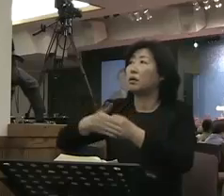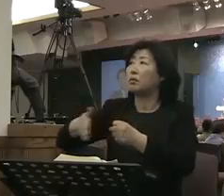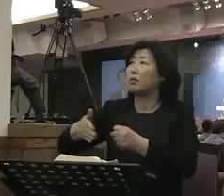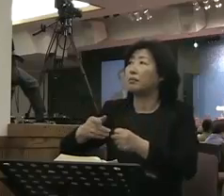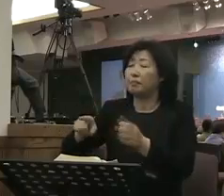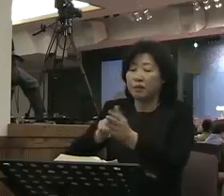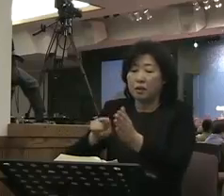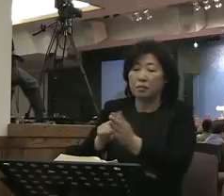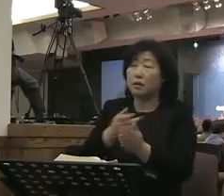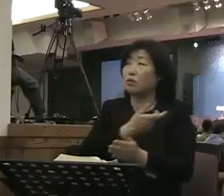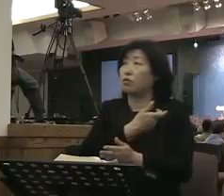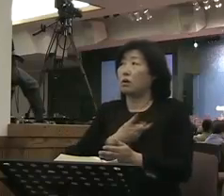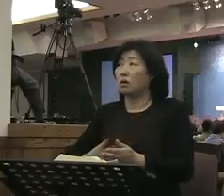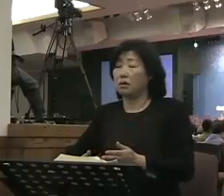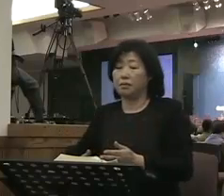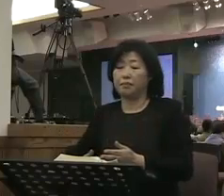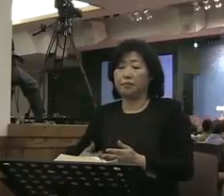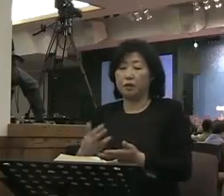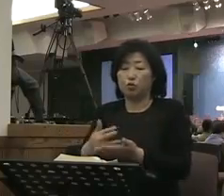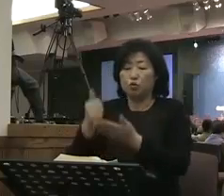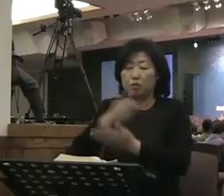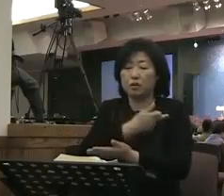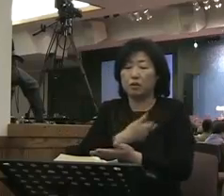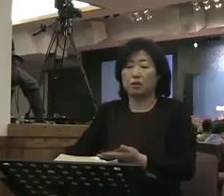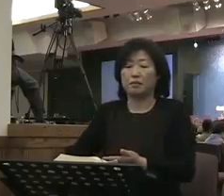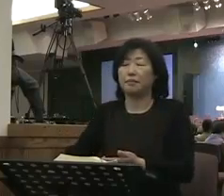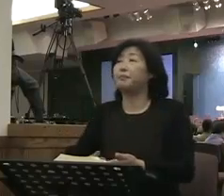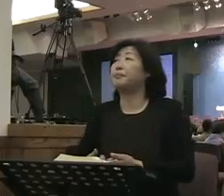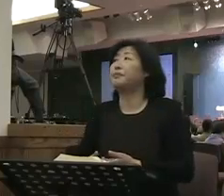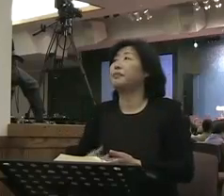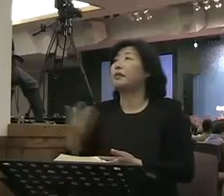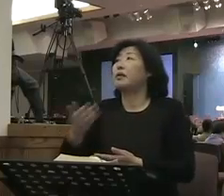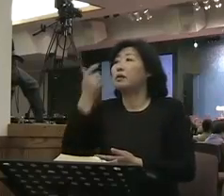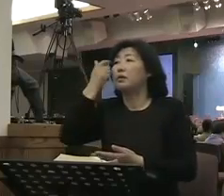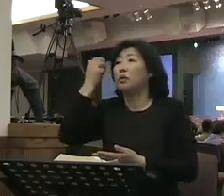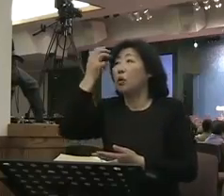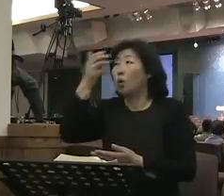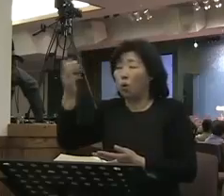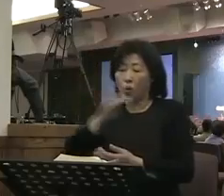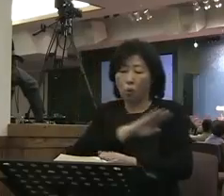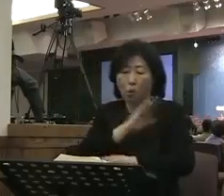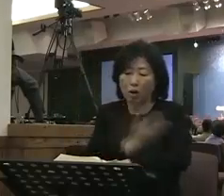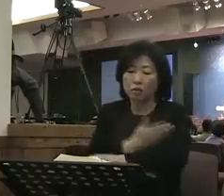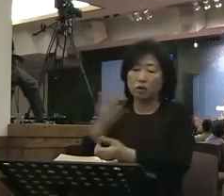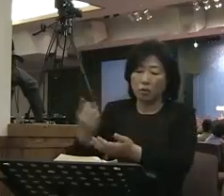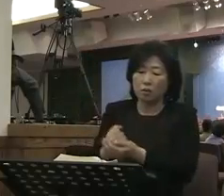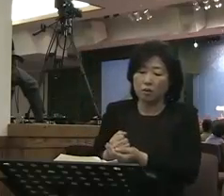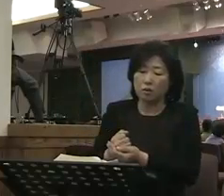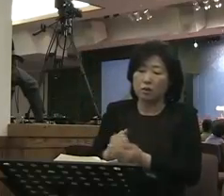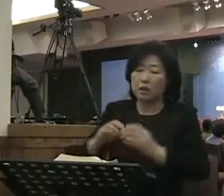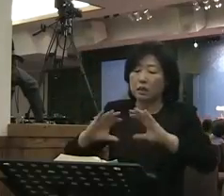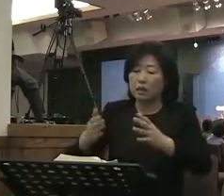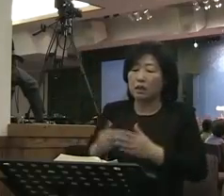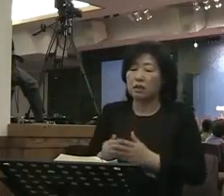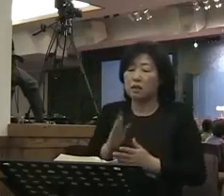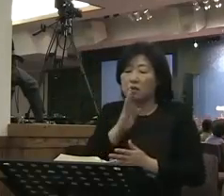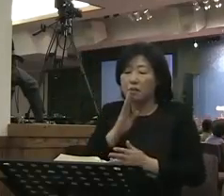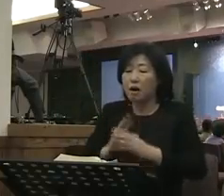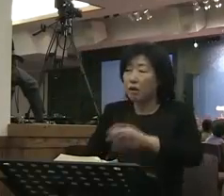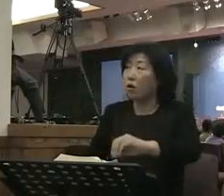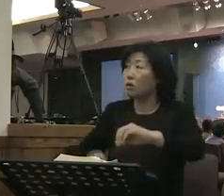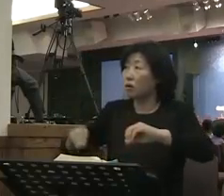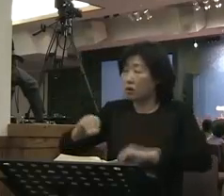그 믿음의 제자들은, 주님의 제자들은 성령의 권세를 받고 세상을 정말 역전시키는 사람들이 되잖아요.